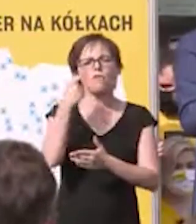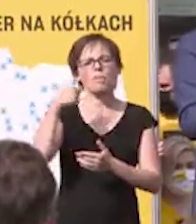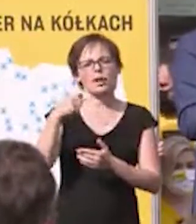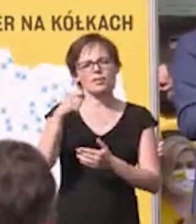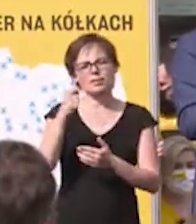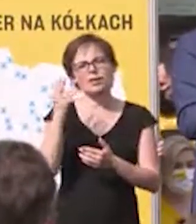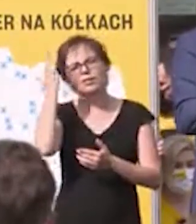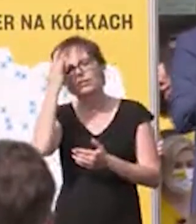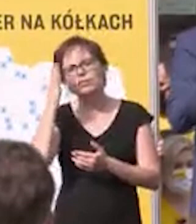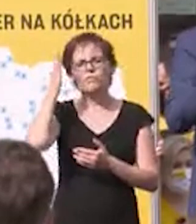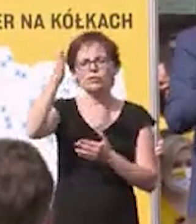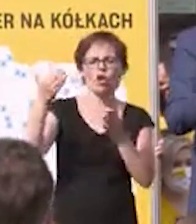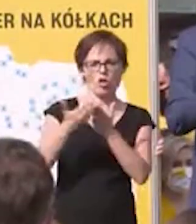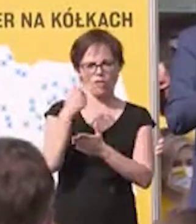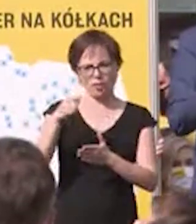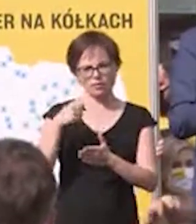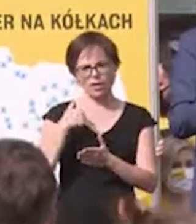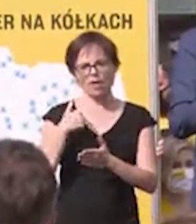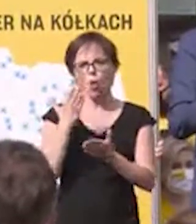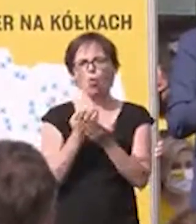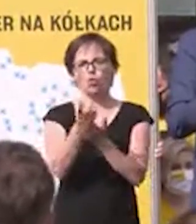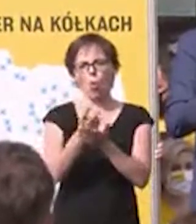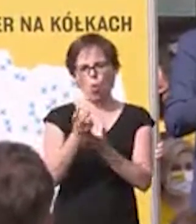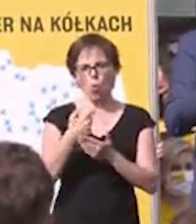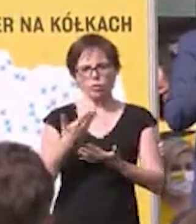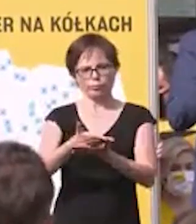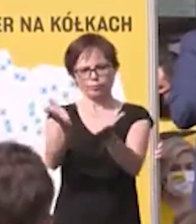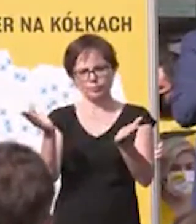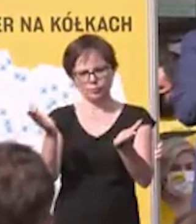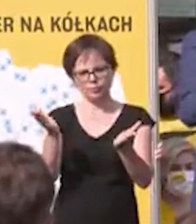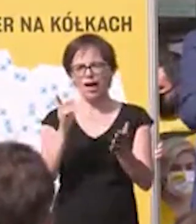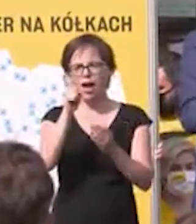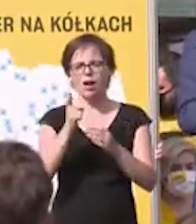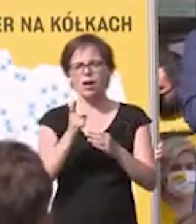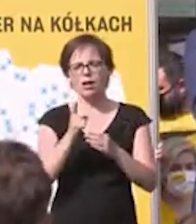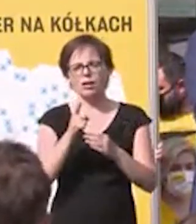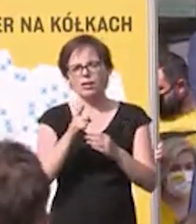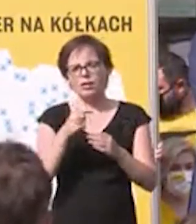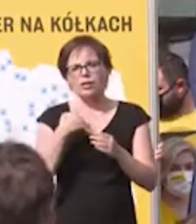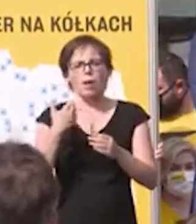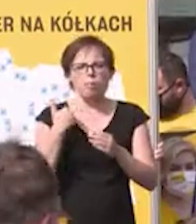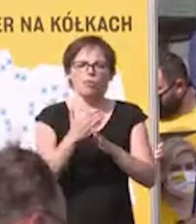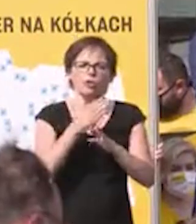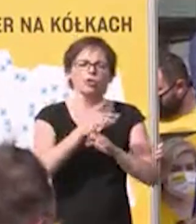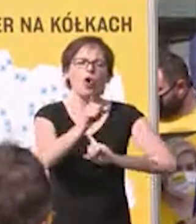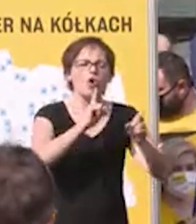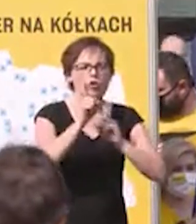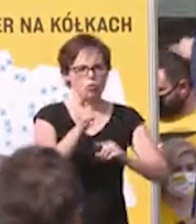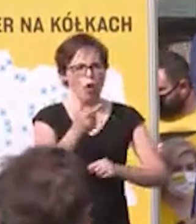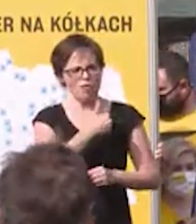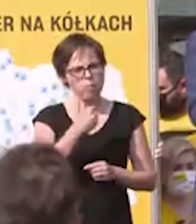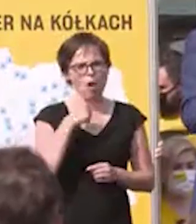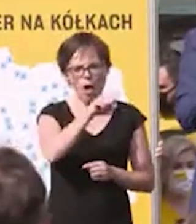wizja nowej prezydentury, którą położyłem na stole już w lutym, przeprowadziłem program Rozmowy Polaków, w którym